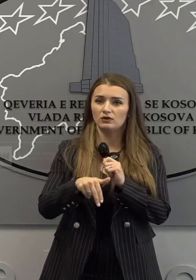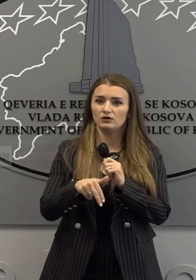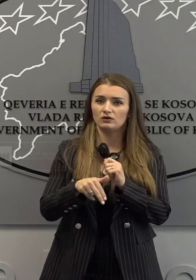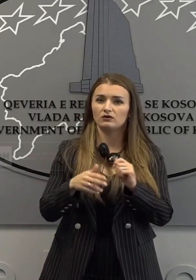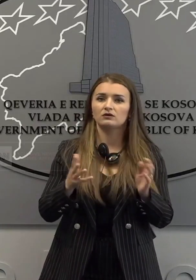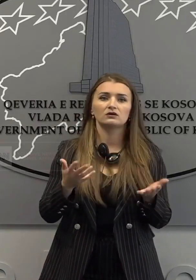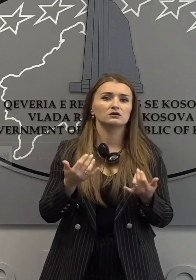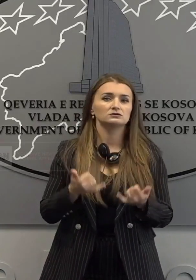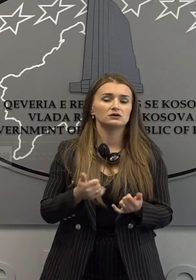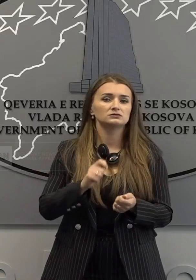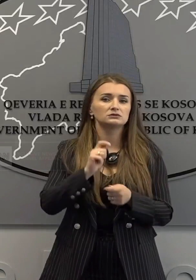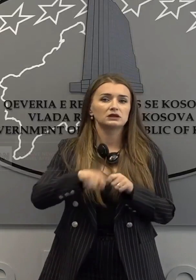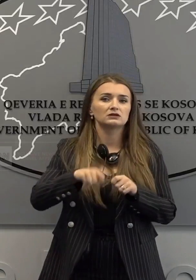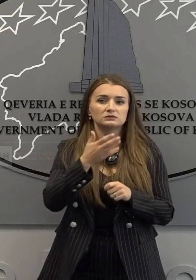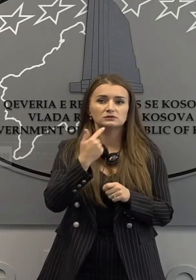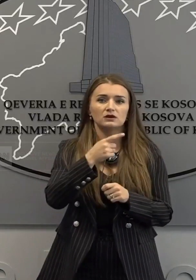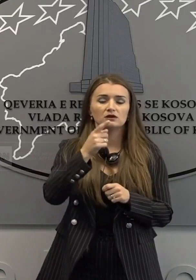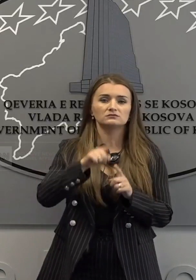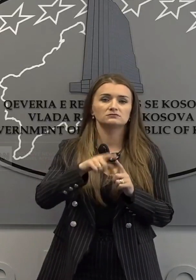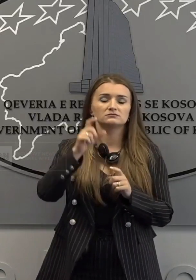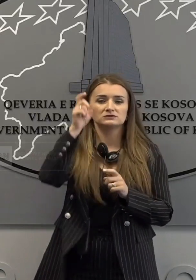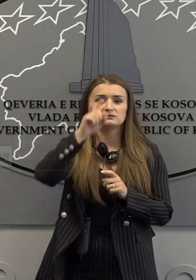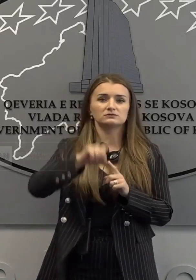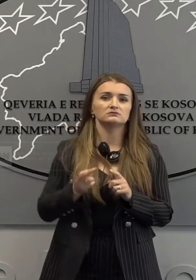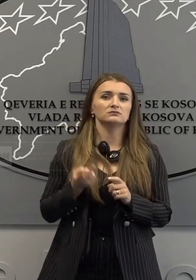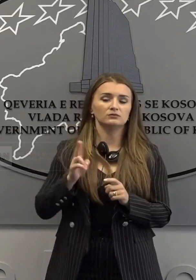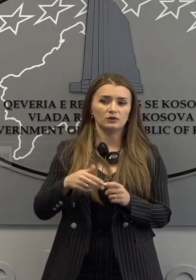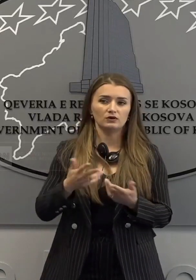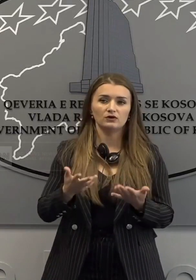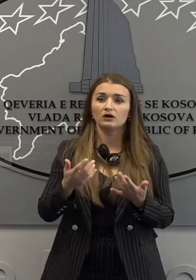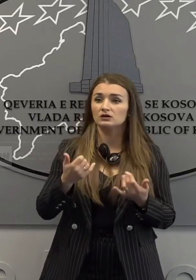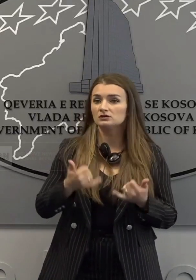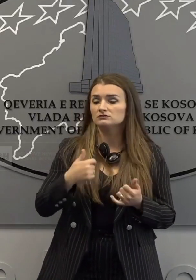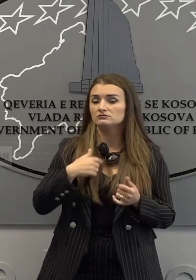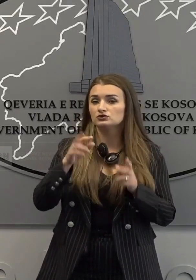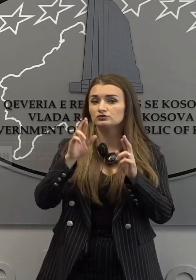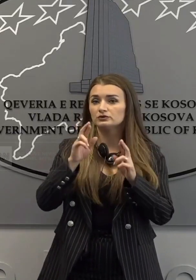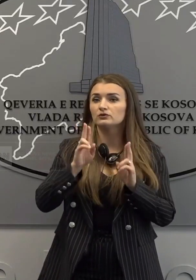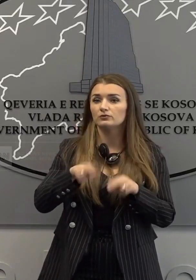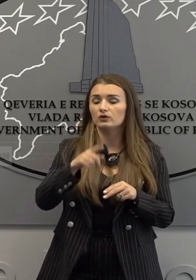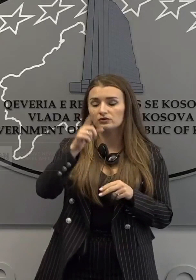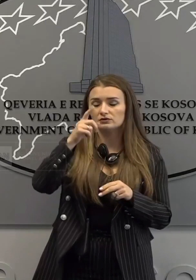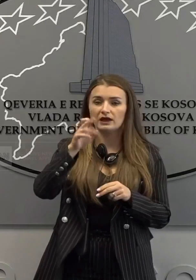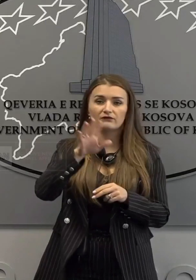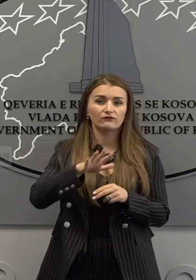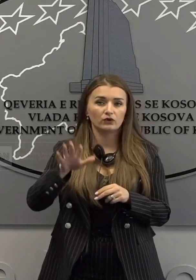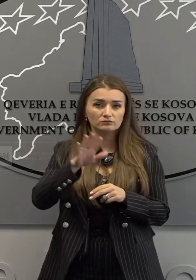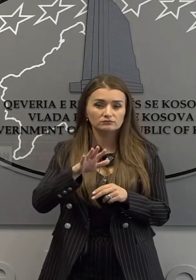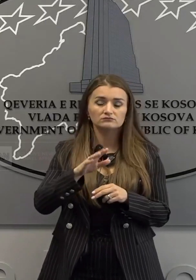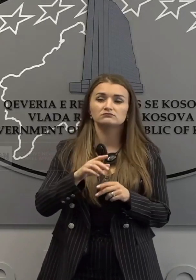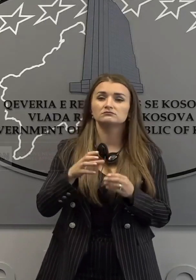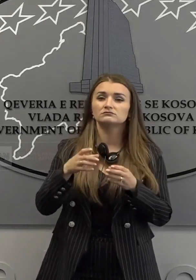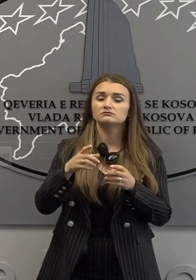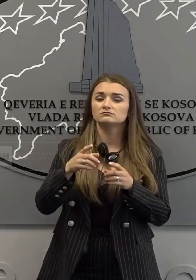uroj që ky trimërim i agresivitetit të Serbisë që vjen si pasojë e një nervozit të